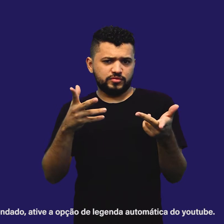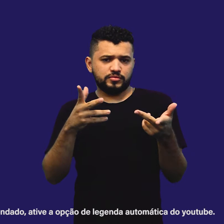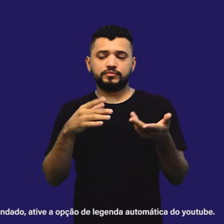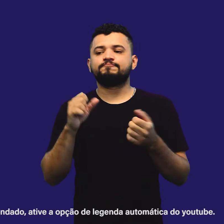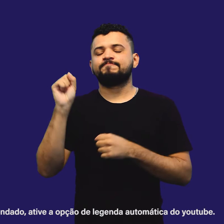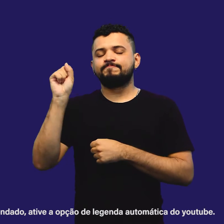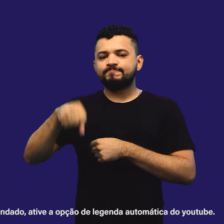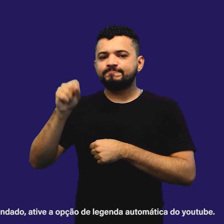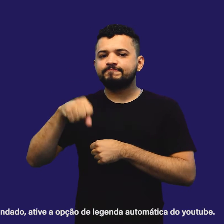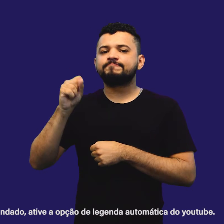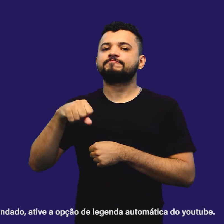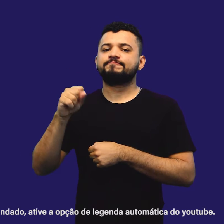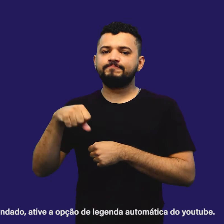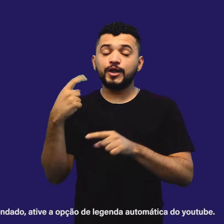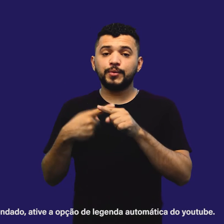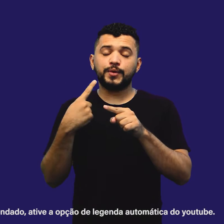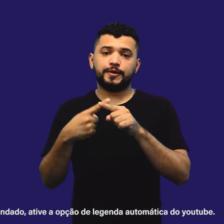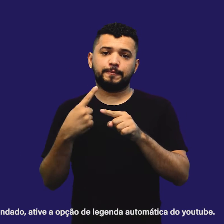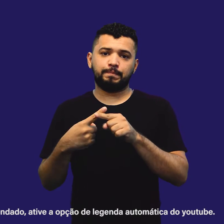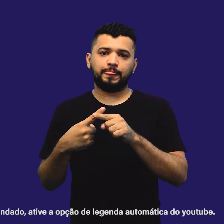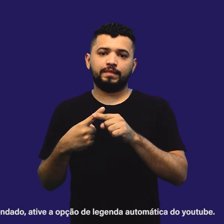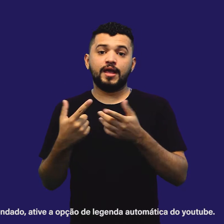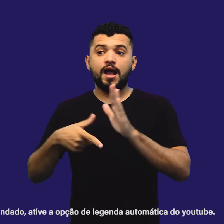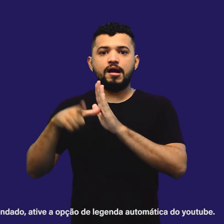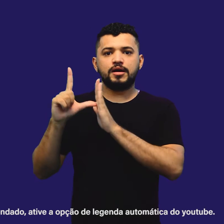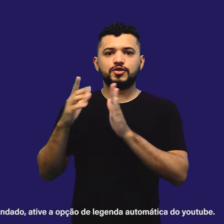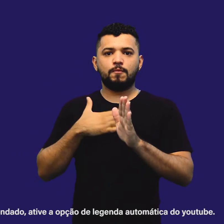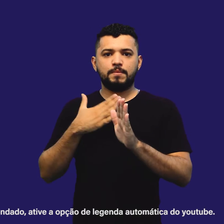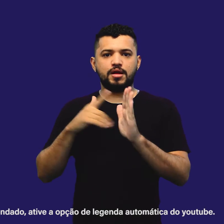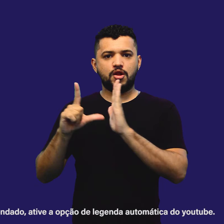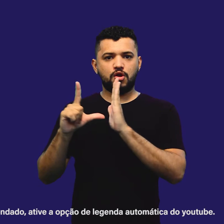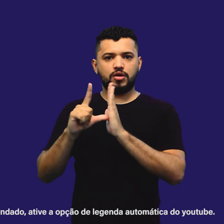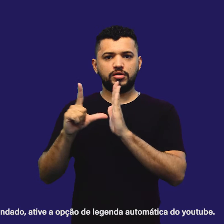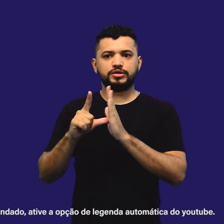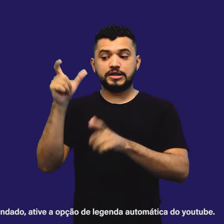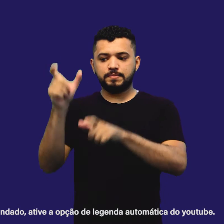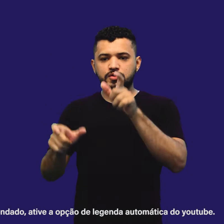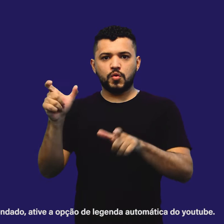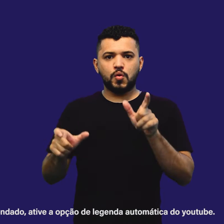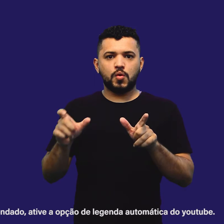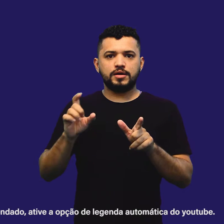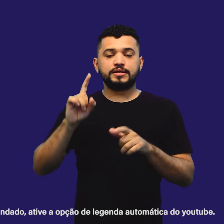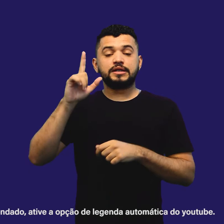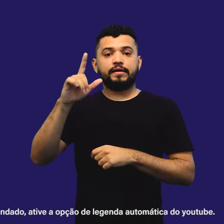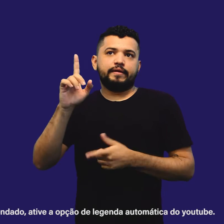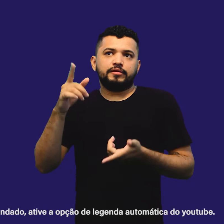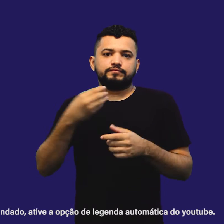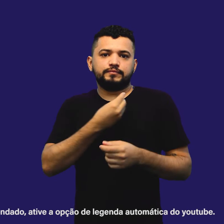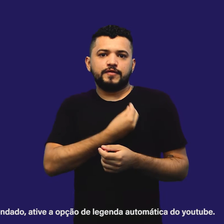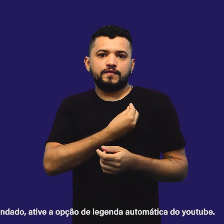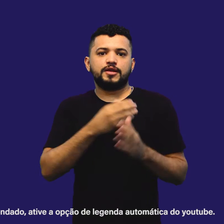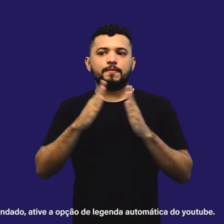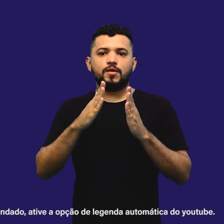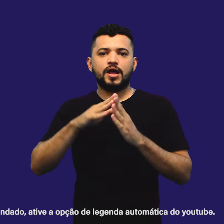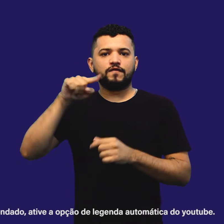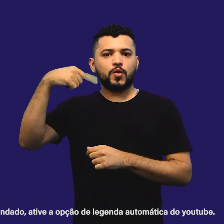dúvidas. É muito engraçado isso, porque antes o meu ateliê, a minha clientela era toda de uma outra região de Belo Horizonte, que era